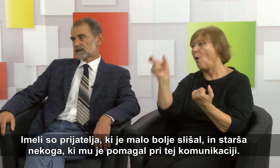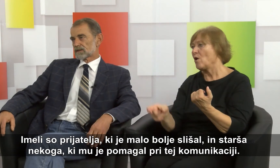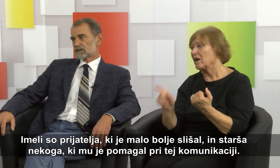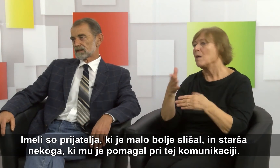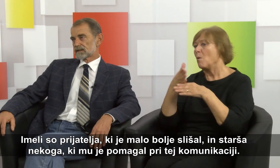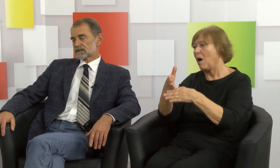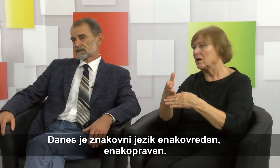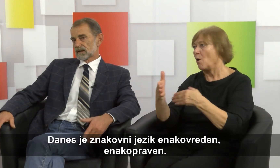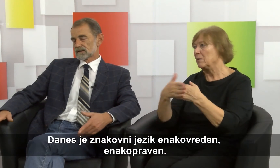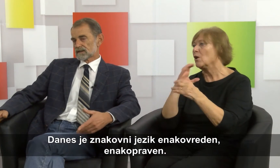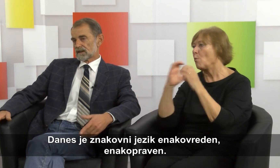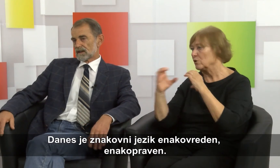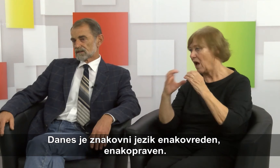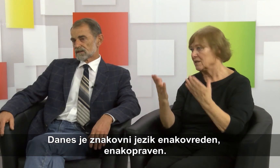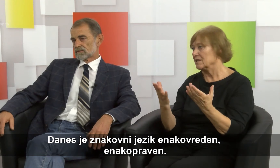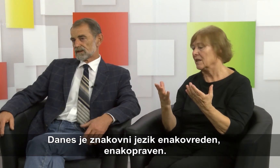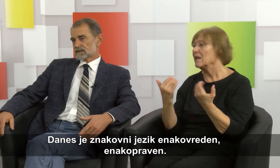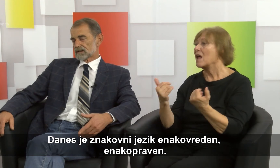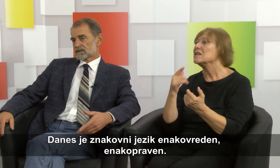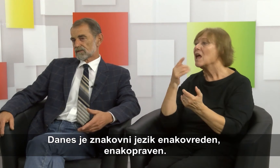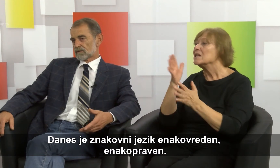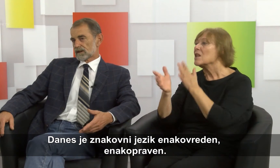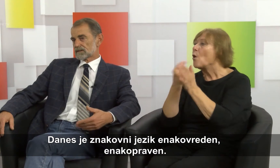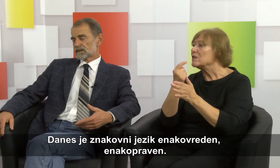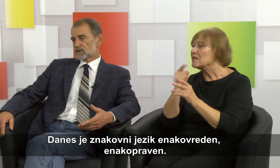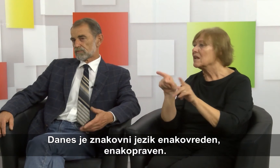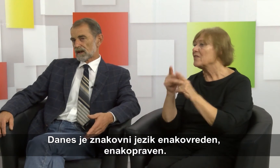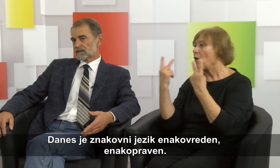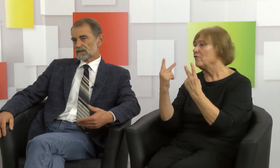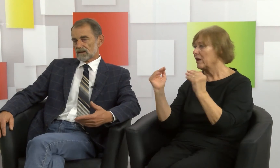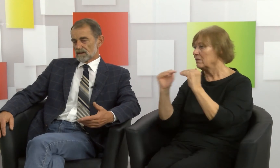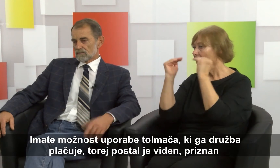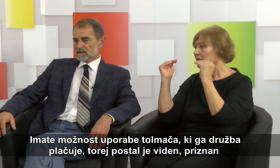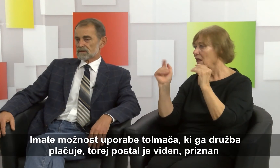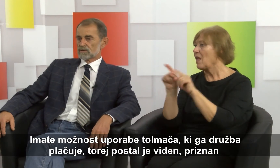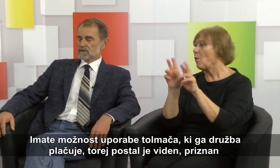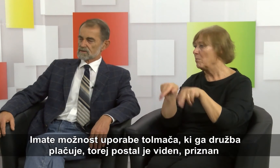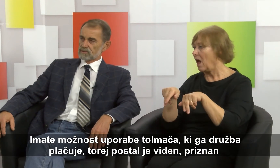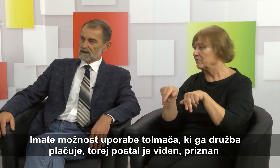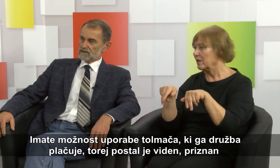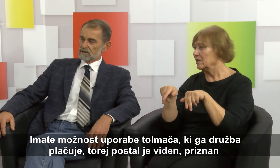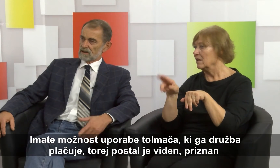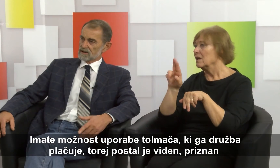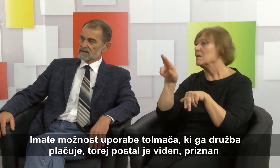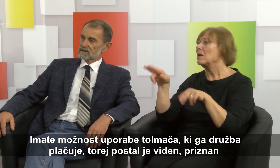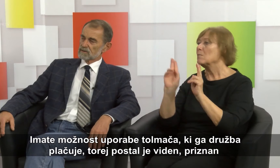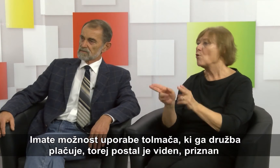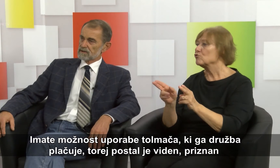tej komunikaciji. Ne. Danes je znakovni jezik enakovreden, enakopraven, imate možnost uporabe tolmača, ki ga družba